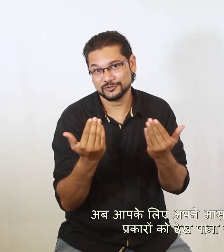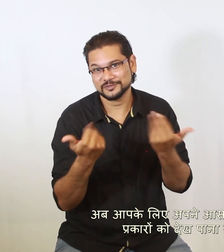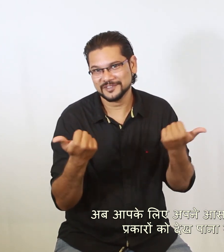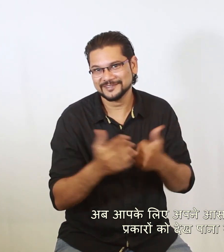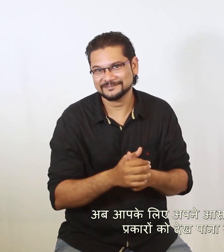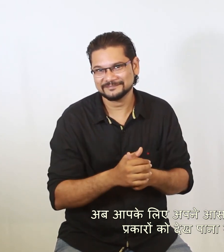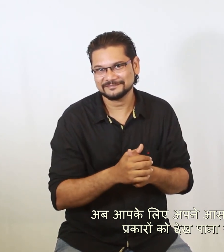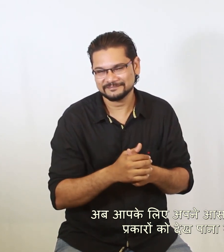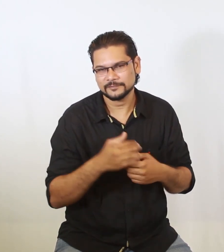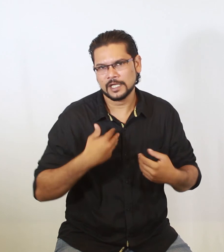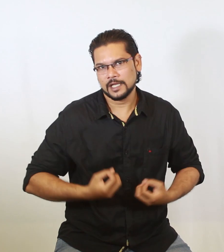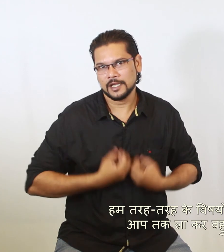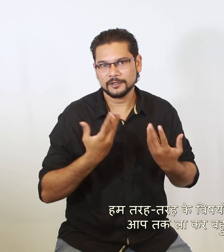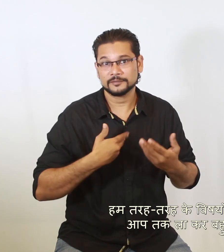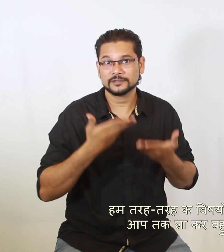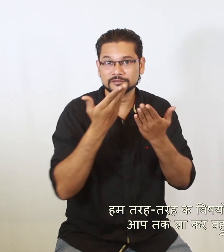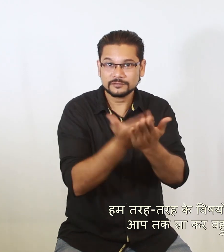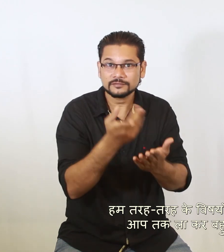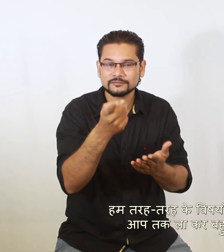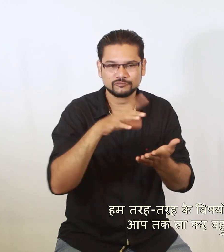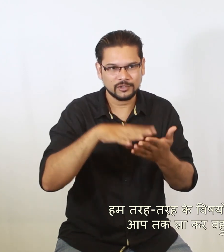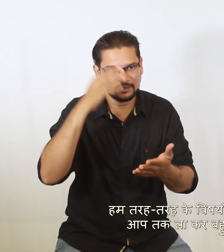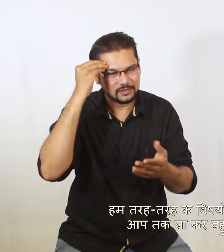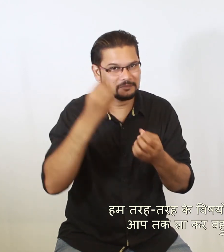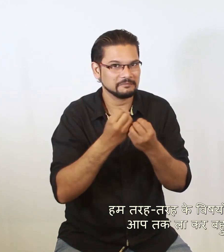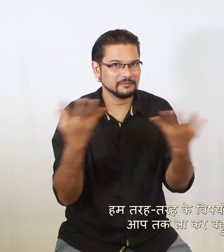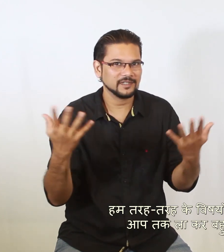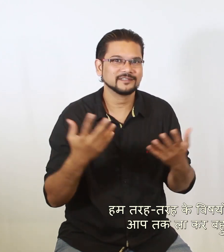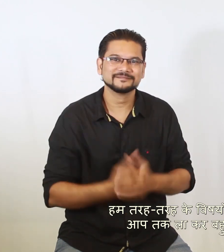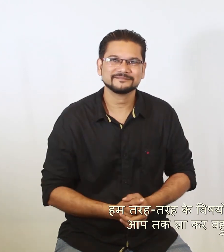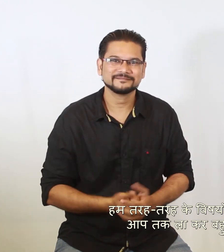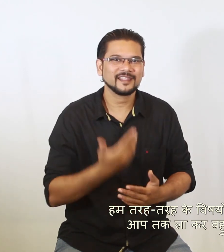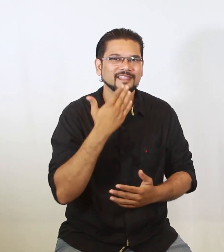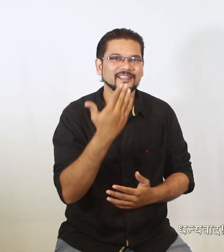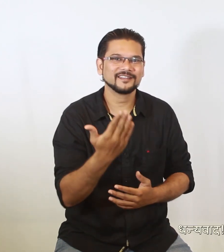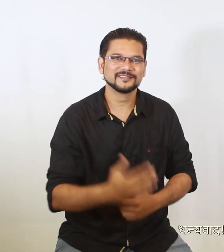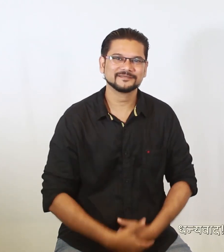हम तरह तरह के विशेयों की जानकारी आप तक लाकर बहुत खुश है धन्यवाद